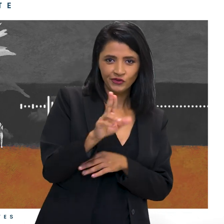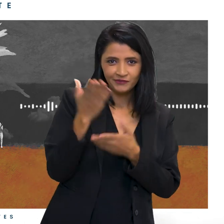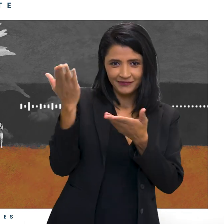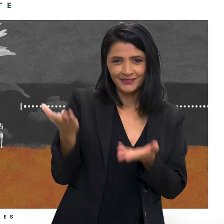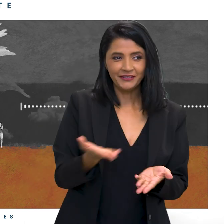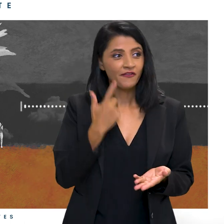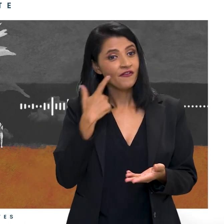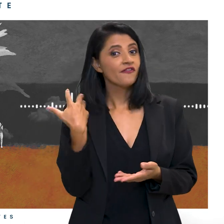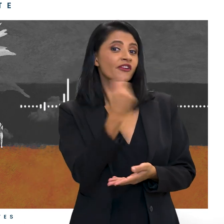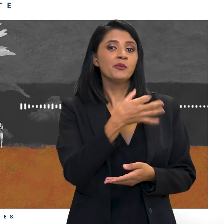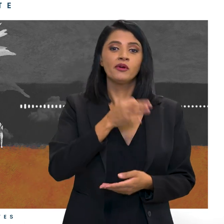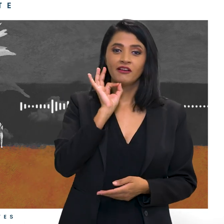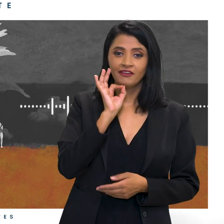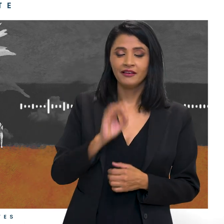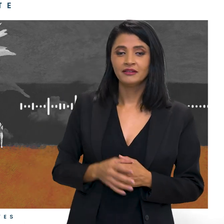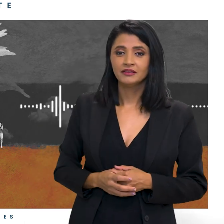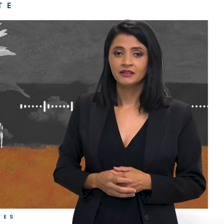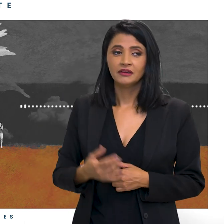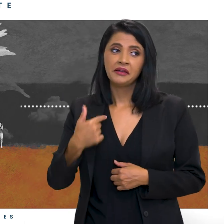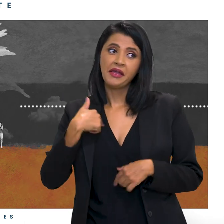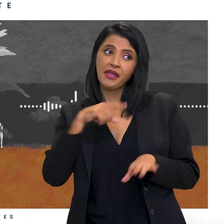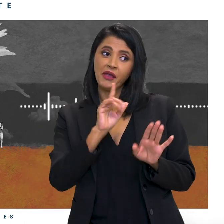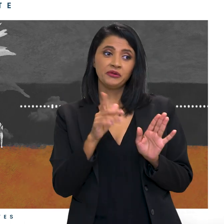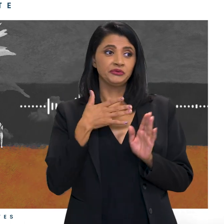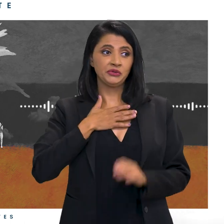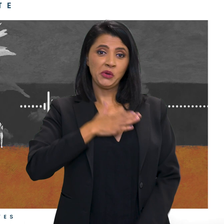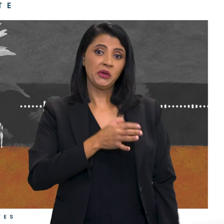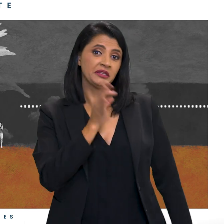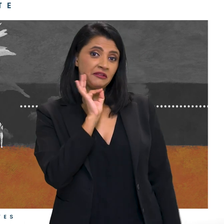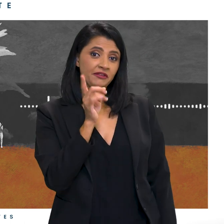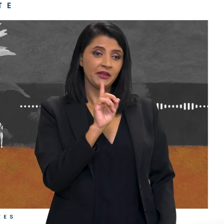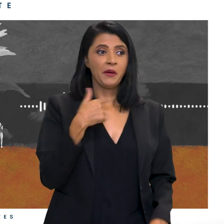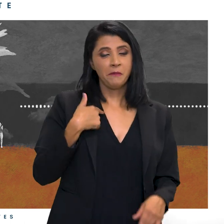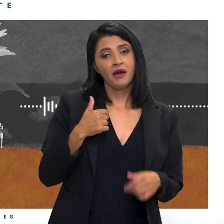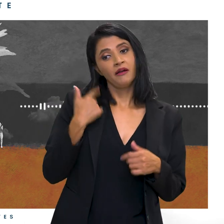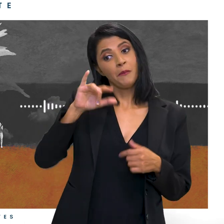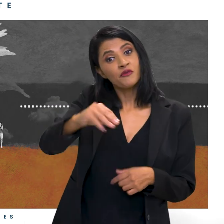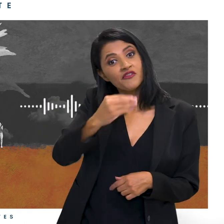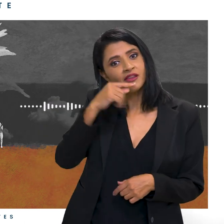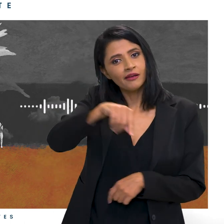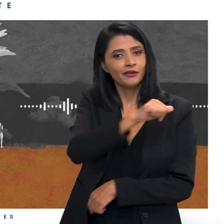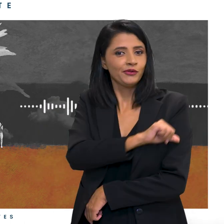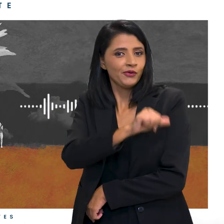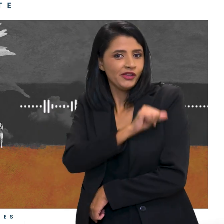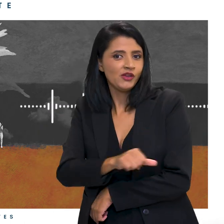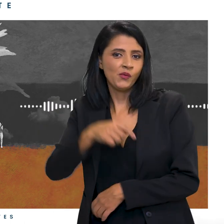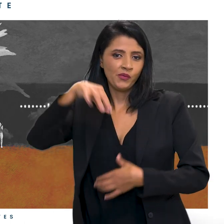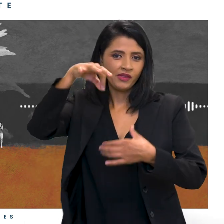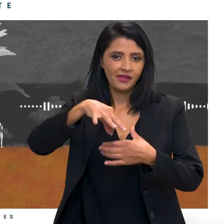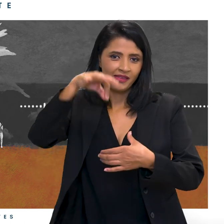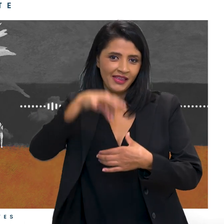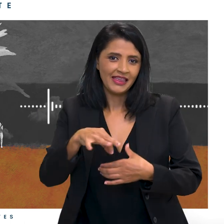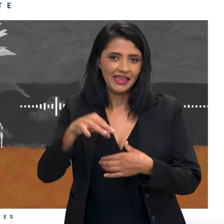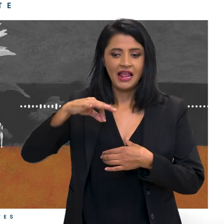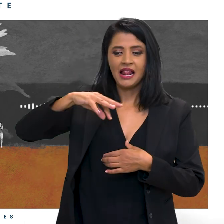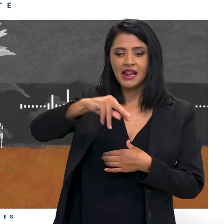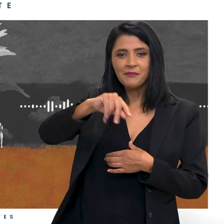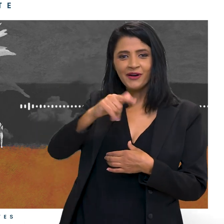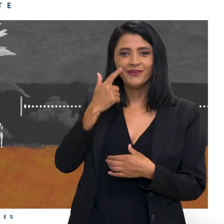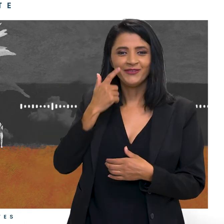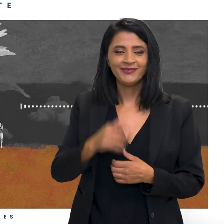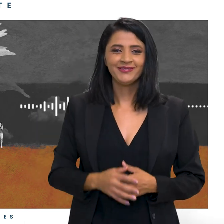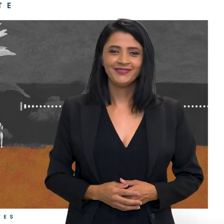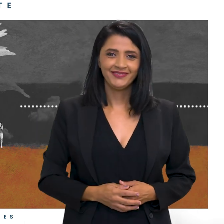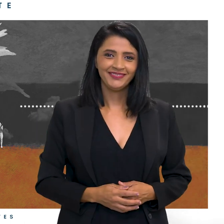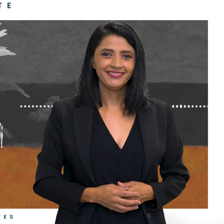Aviso de Utilidade. Bora ali, Paty, tomar um cafezinho? Eu não sou da turma do café não, Lei, mas vou aproveitar que eu tô aqui no Rio para tomar mate com limão.